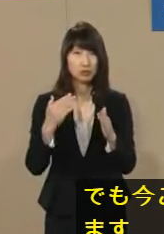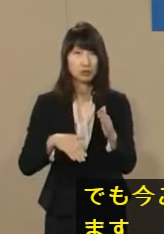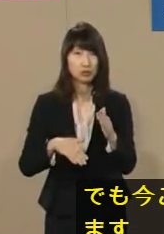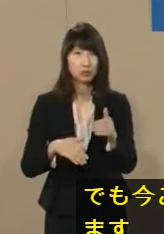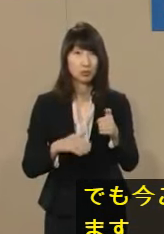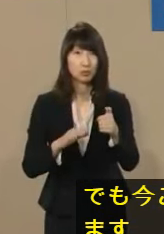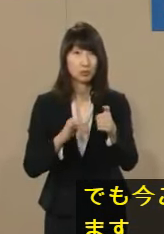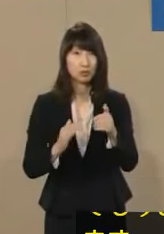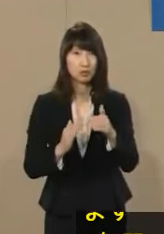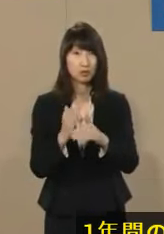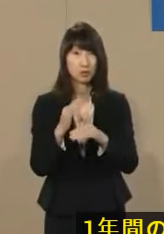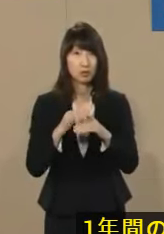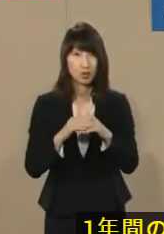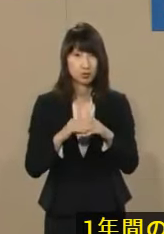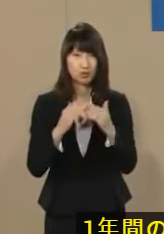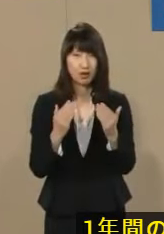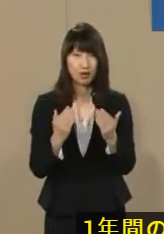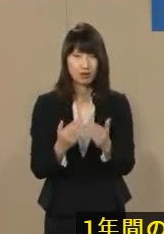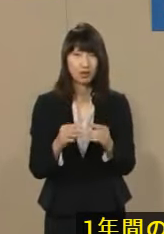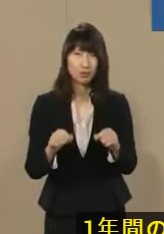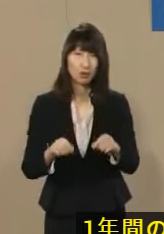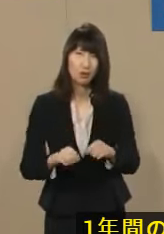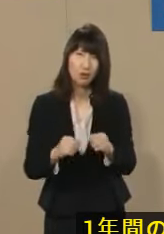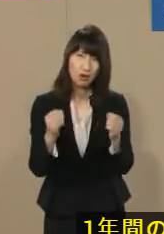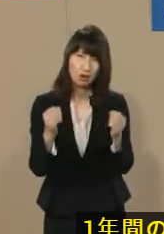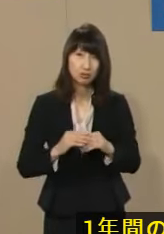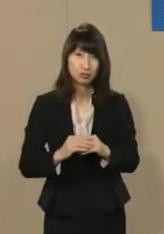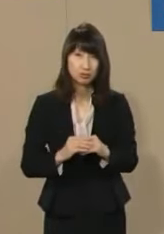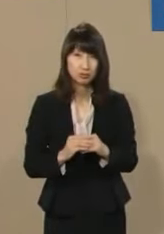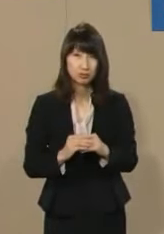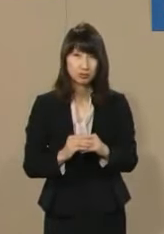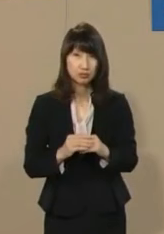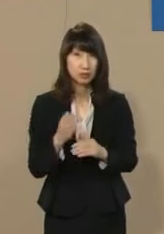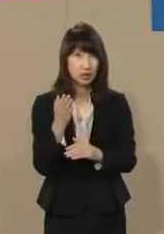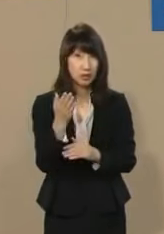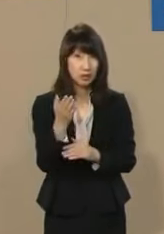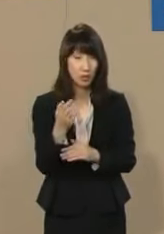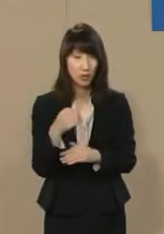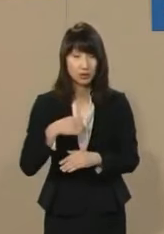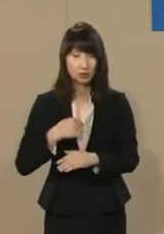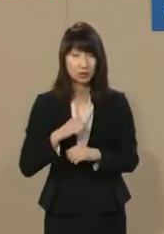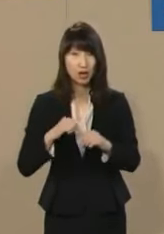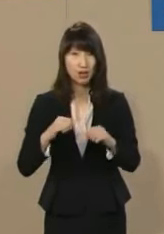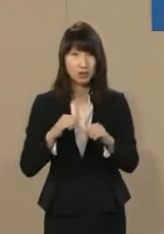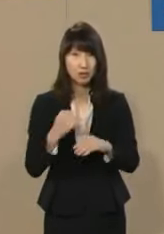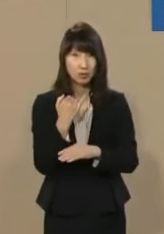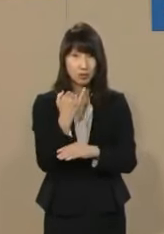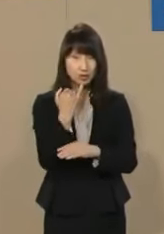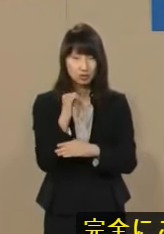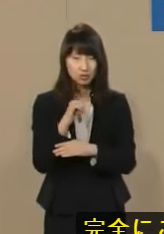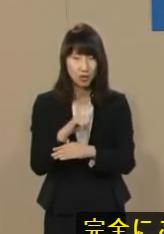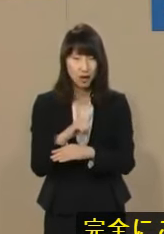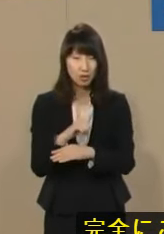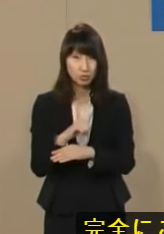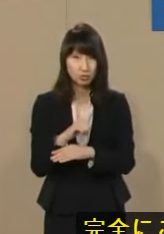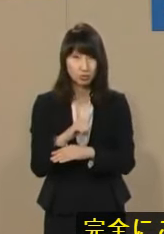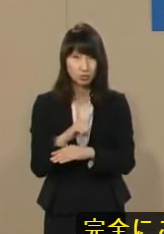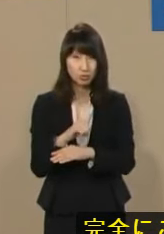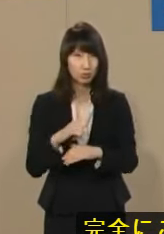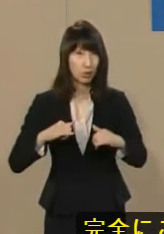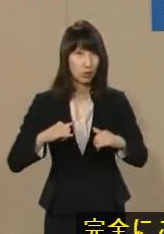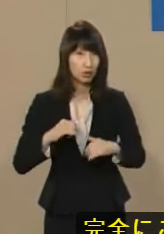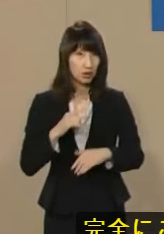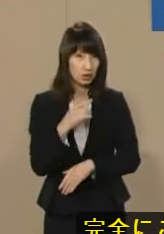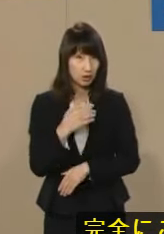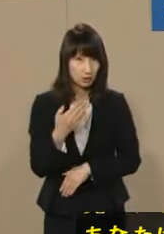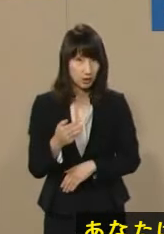50万人を超える。完全にこの国は壊れています。あなたは自分が生きていても許される存在だと胸を張って言